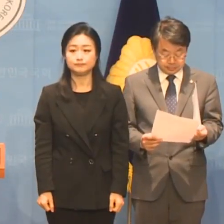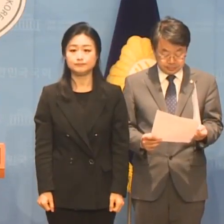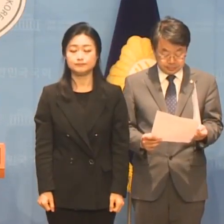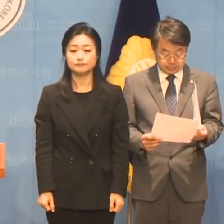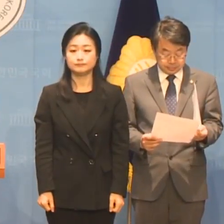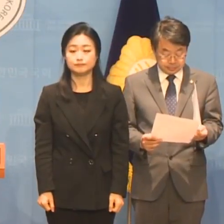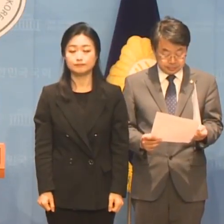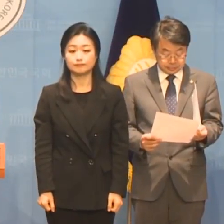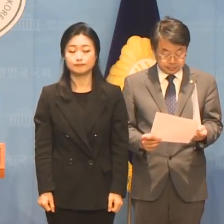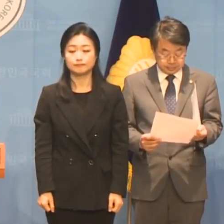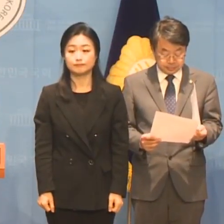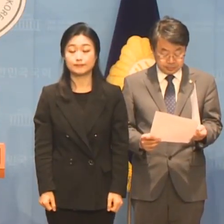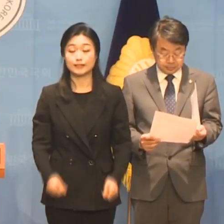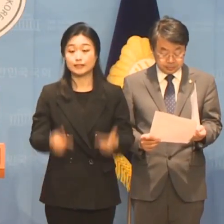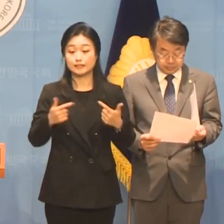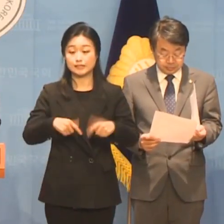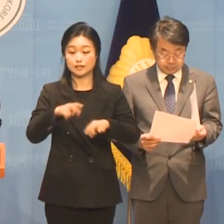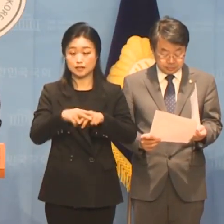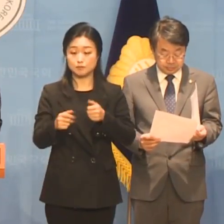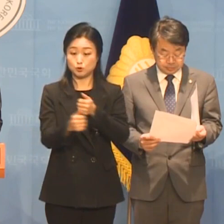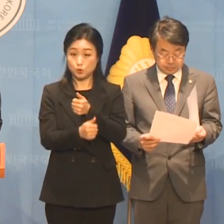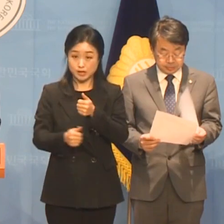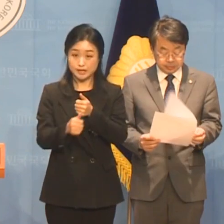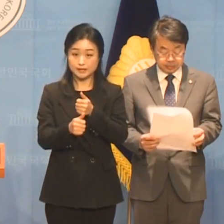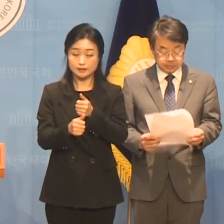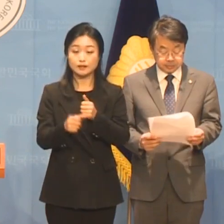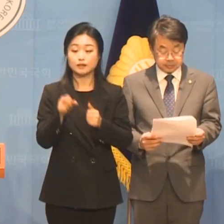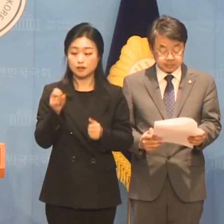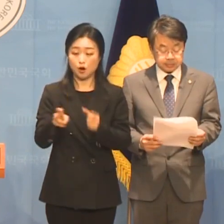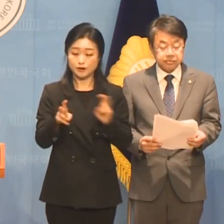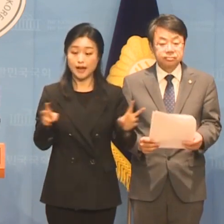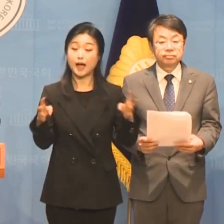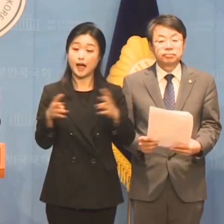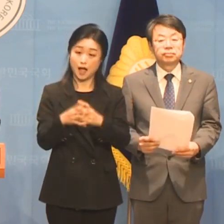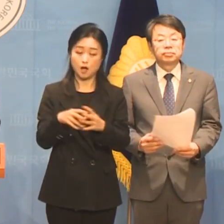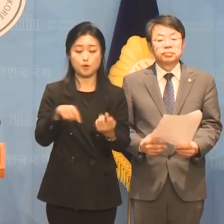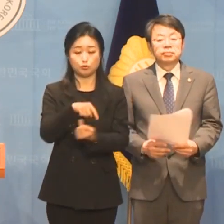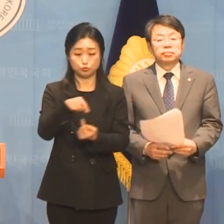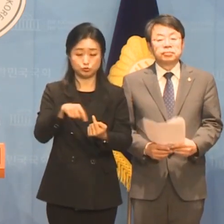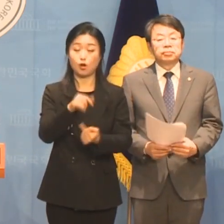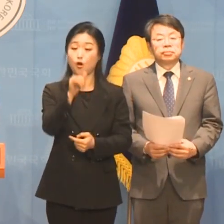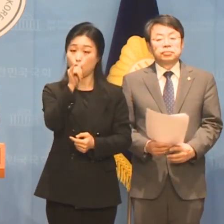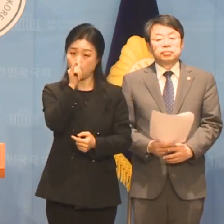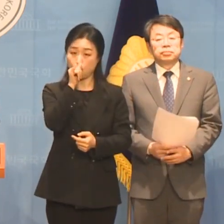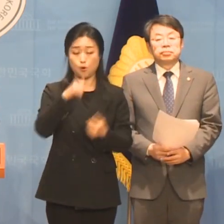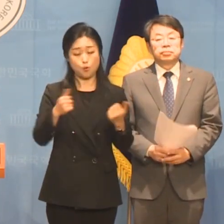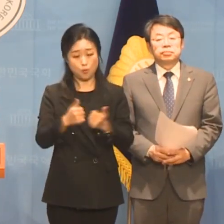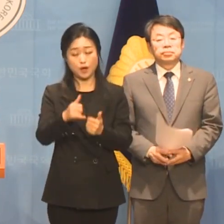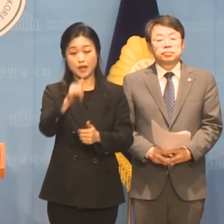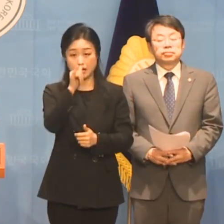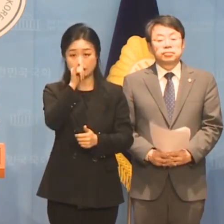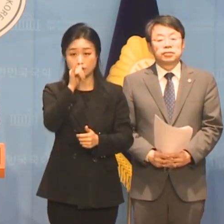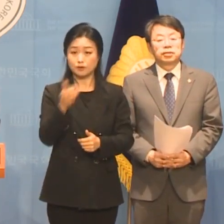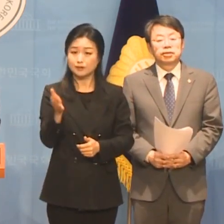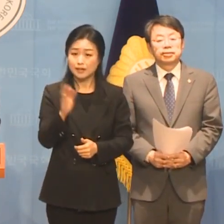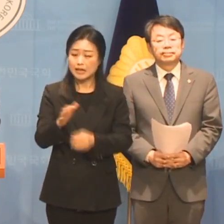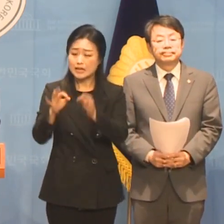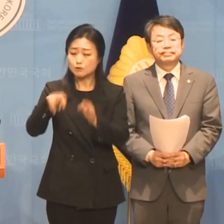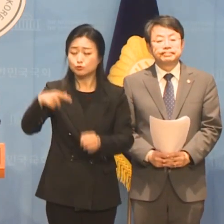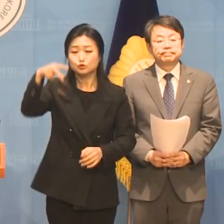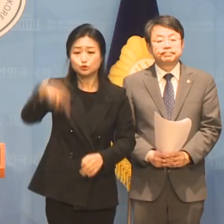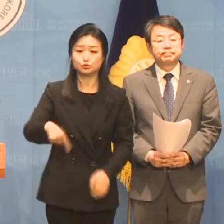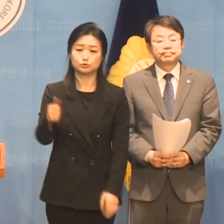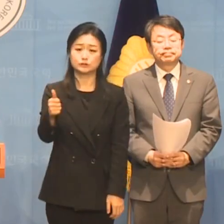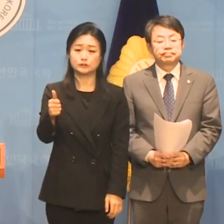다른 상임위들은 여야 합의하에 정상적으로 가동 중인 경우가 많습니다. 그럼에도 유독 김문수